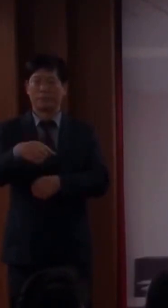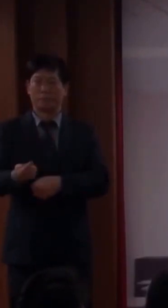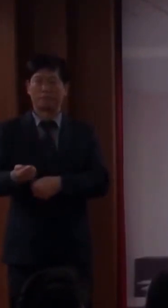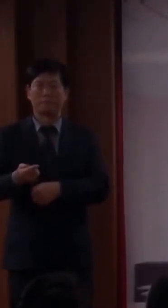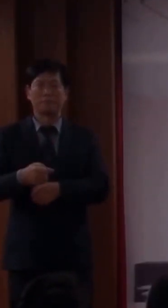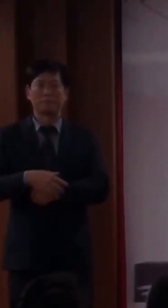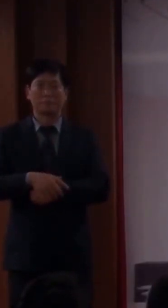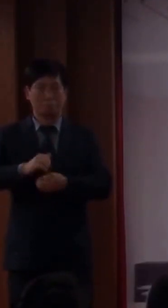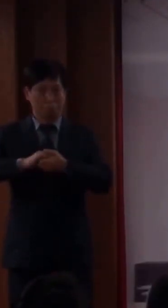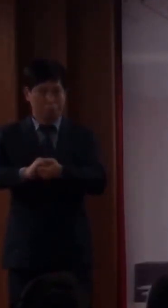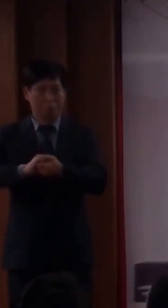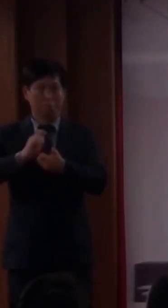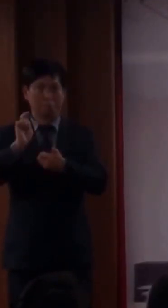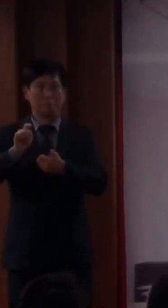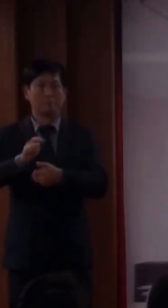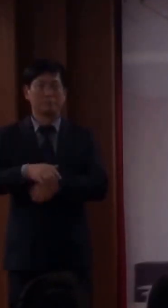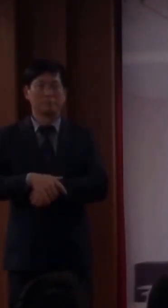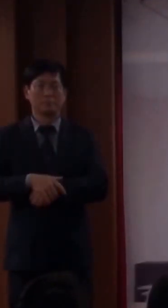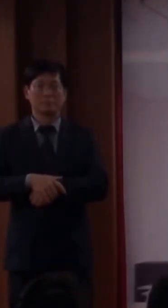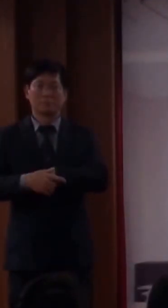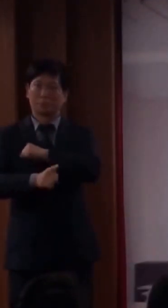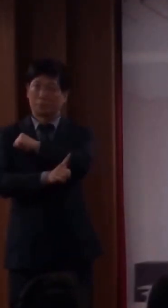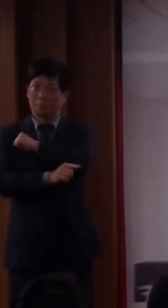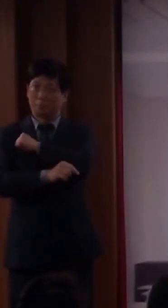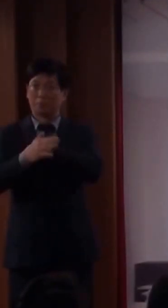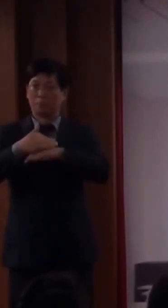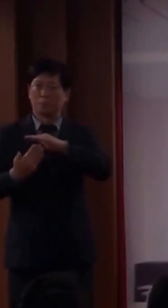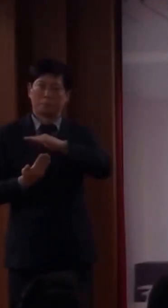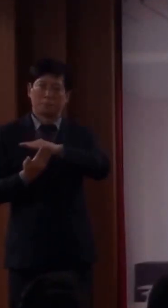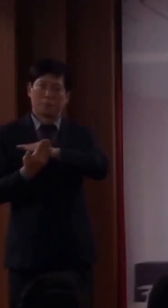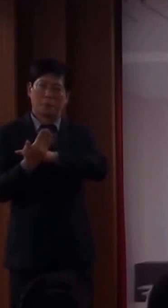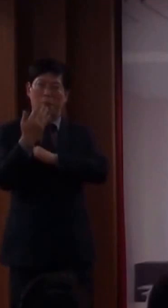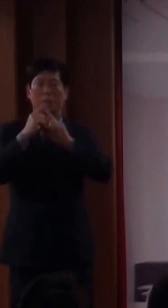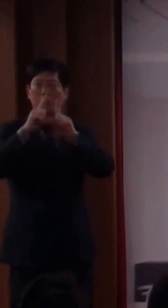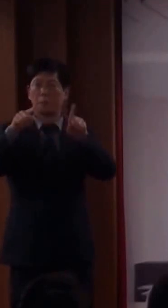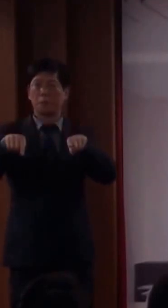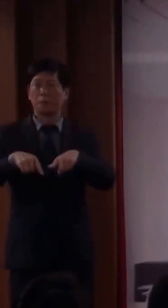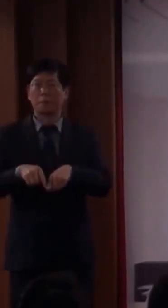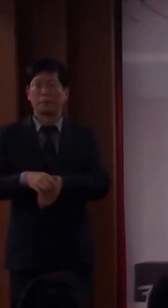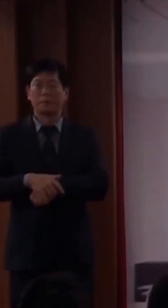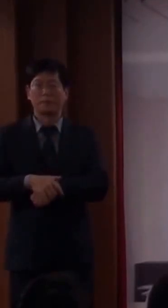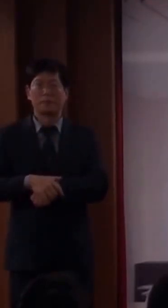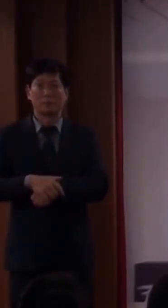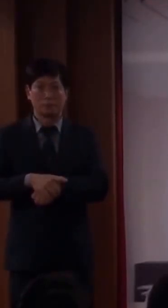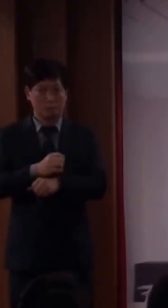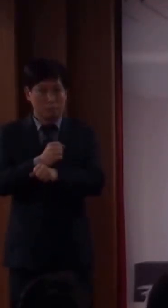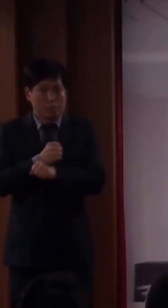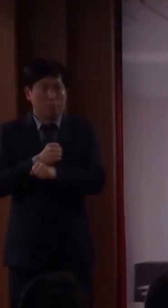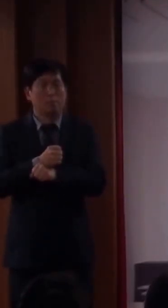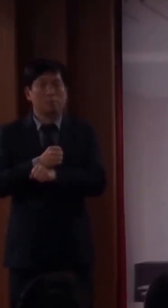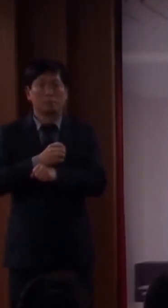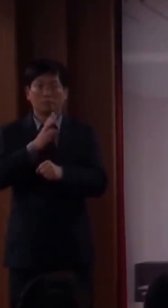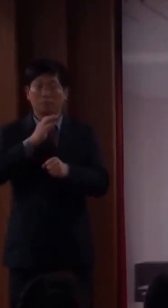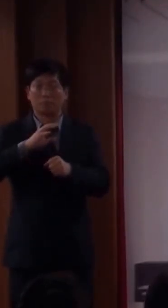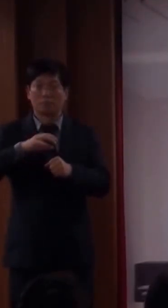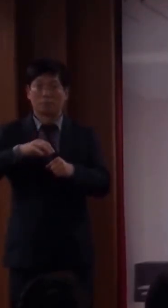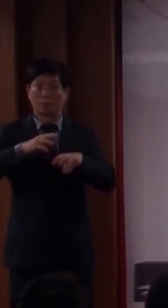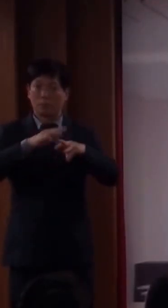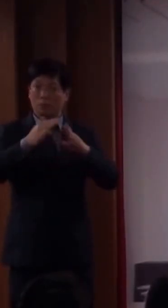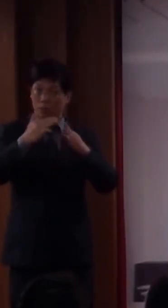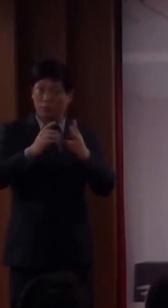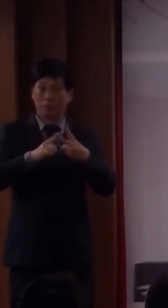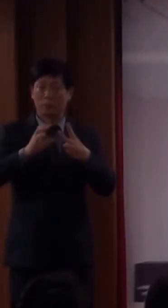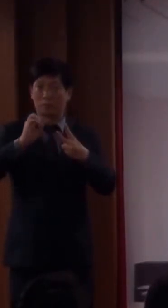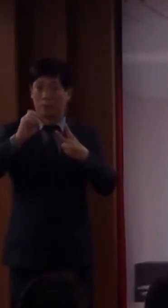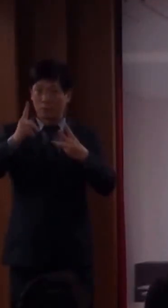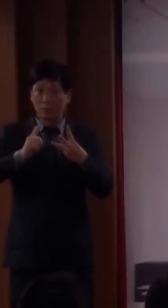下我这个我们的确认键，最后呢就会这个列印出你的缴纳单啦。那大家可以注意一下，全家 OK 莱